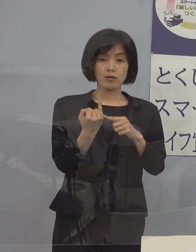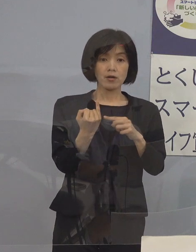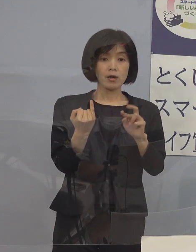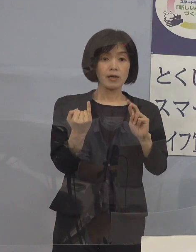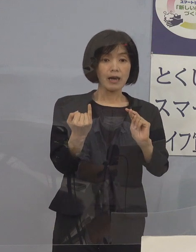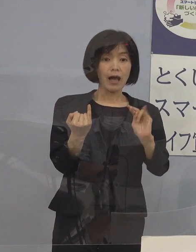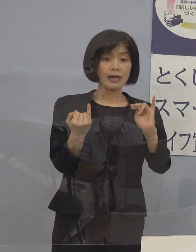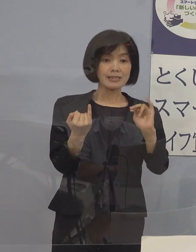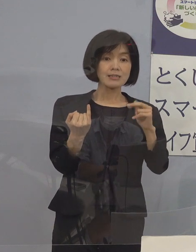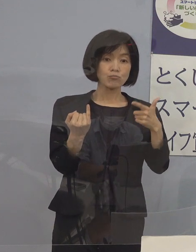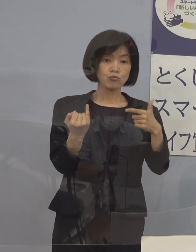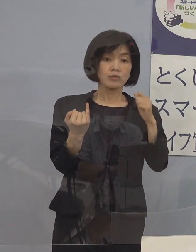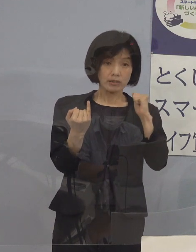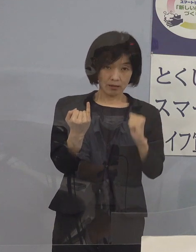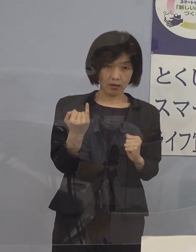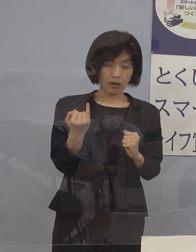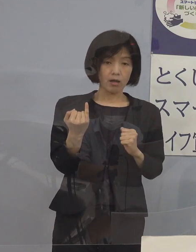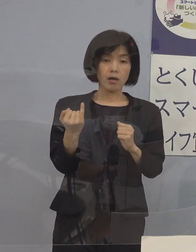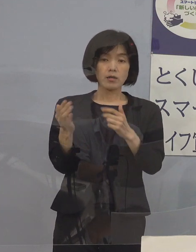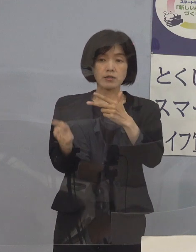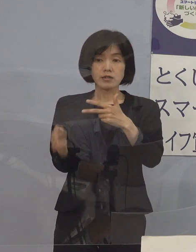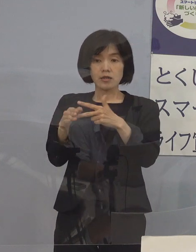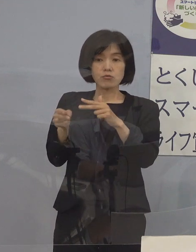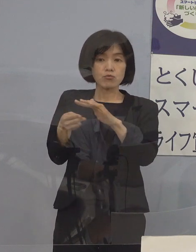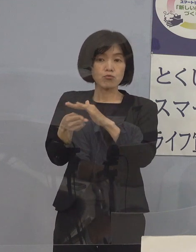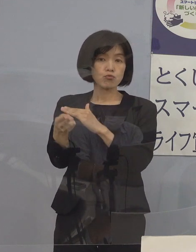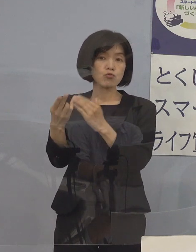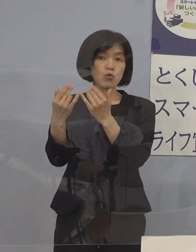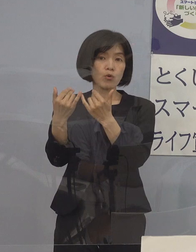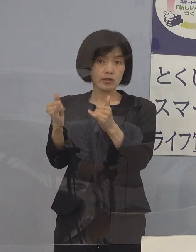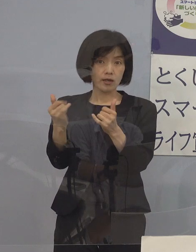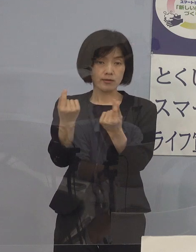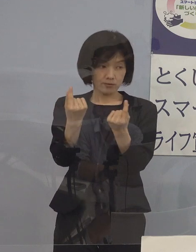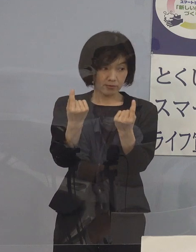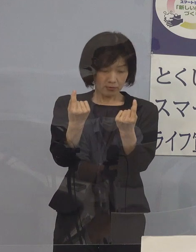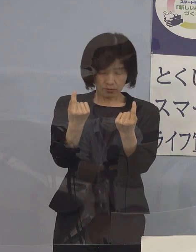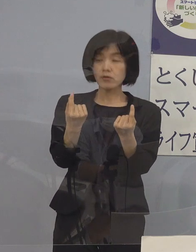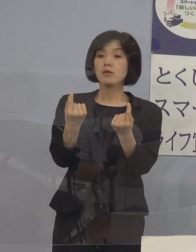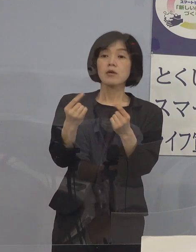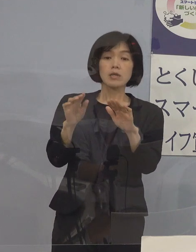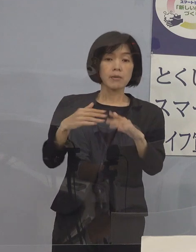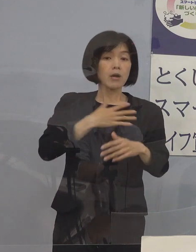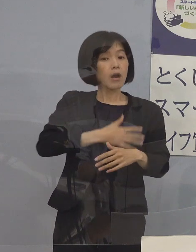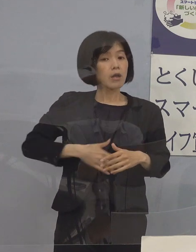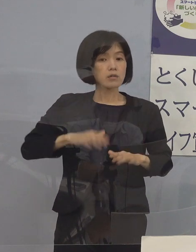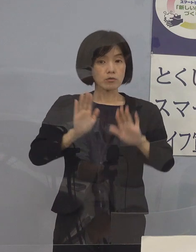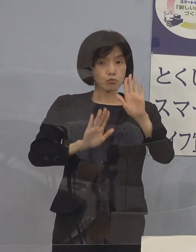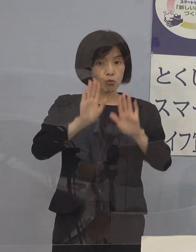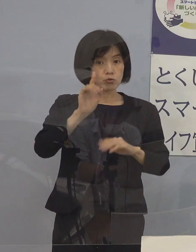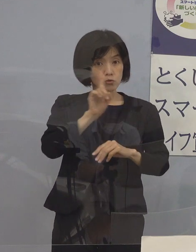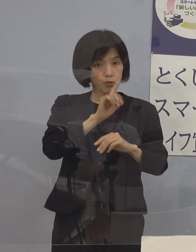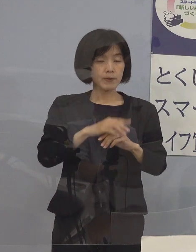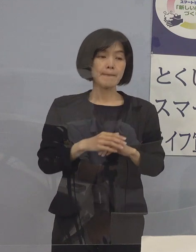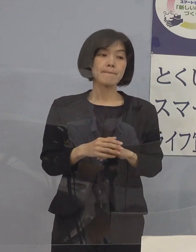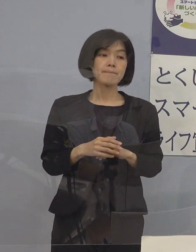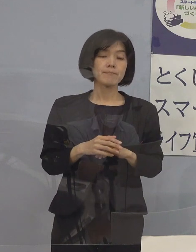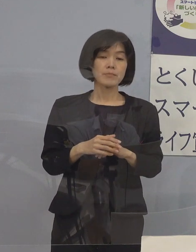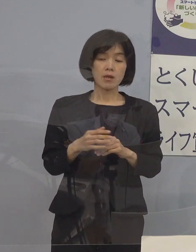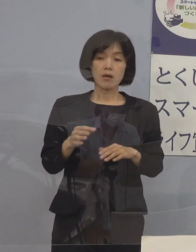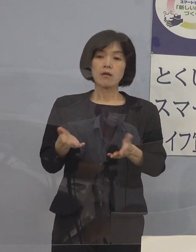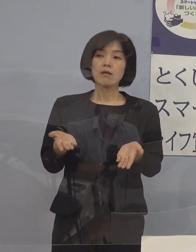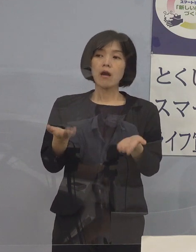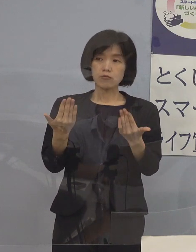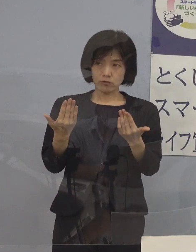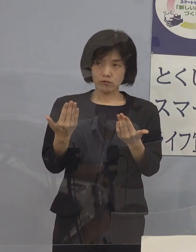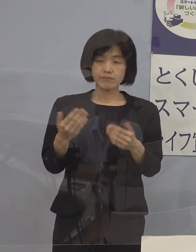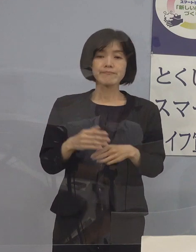ブの方はですね、これ入所者で、 そうです、 入所者の方ですね。で、現在症状はどういう症状でしょうか？ 症状は軽症です。